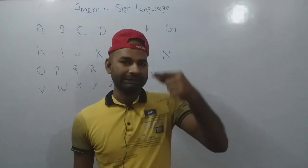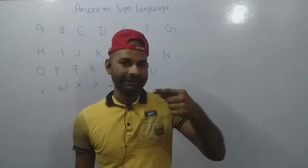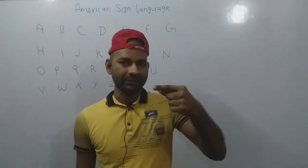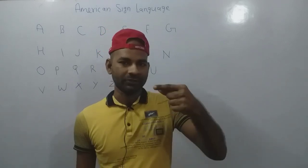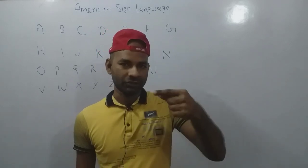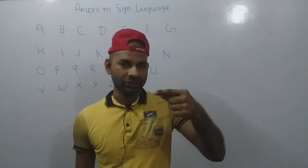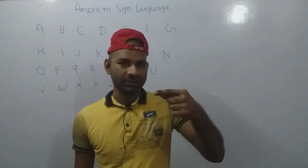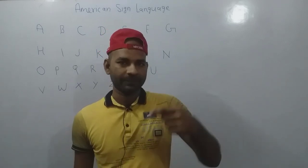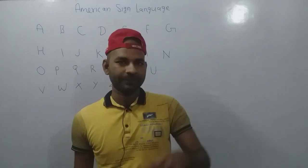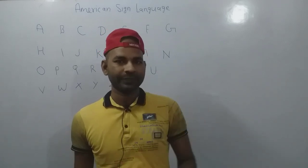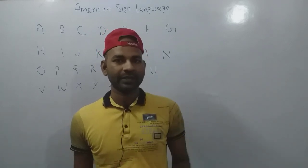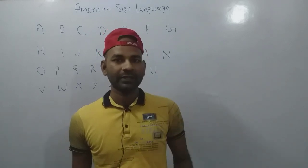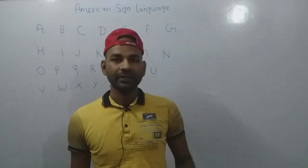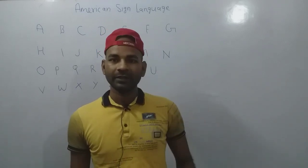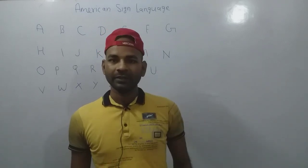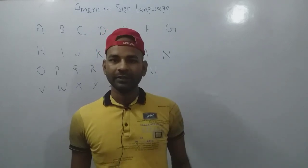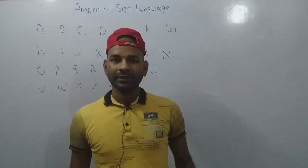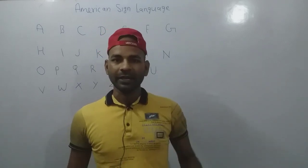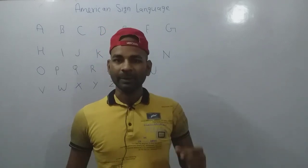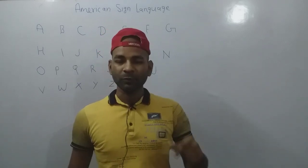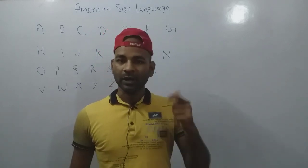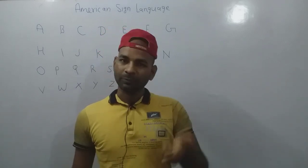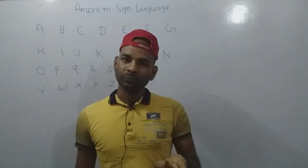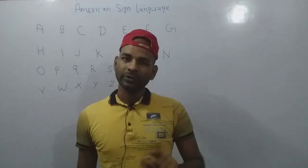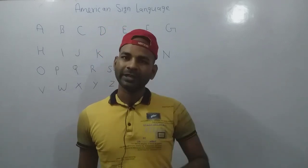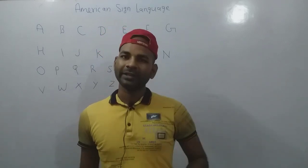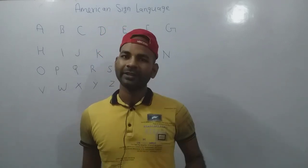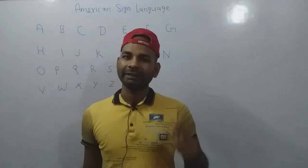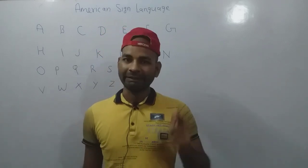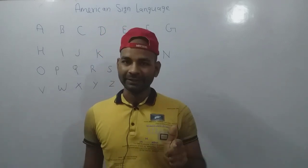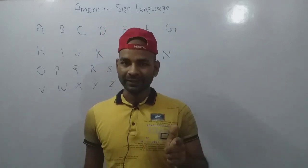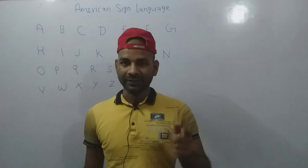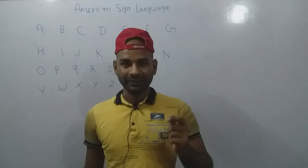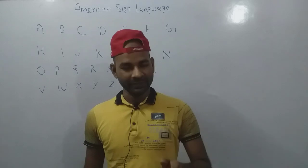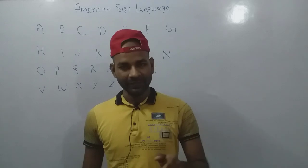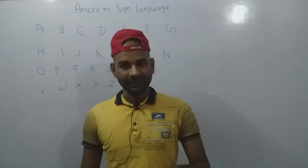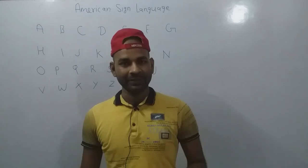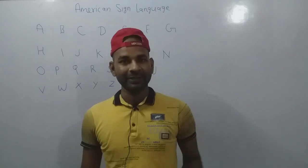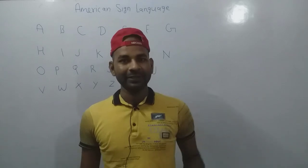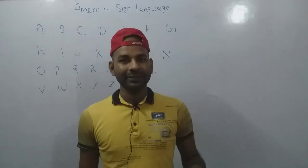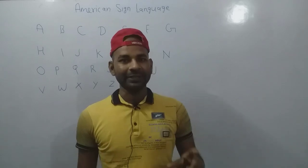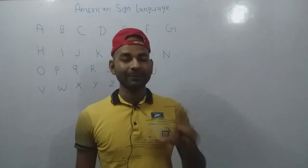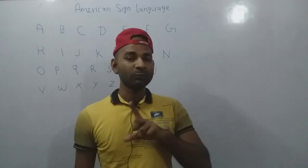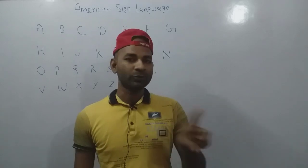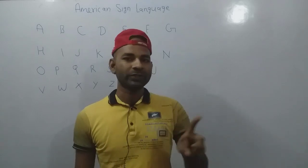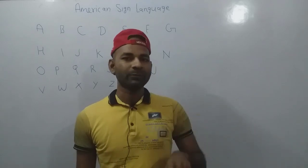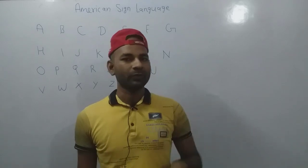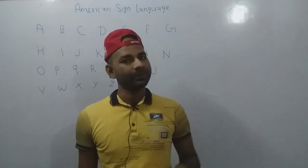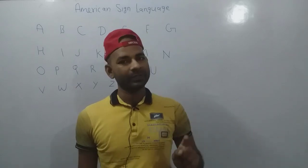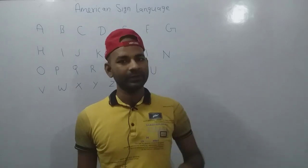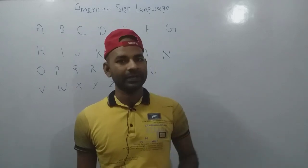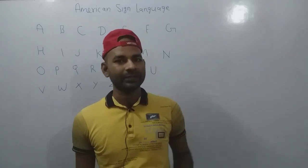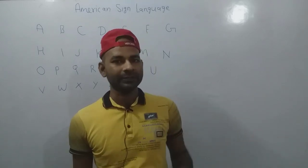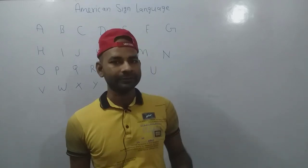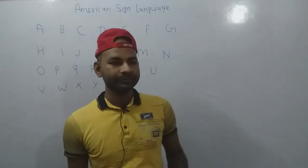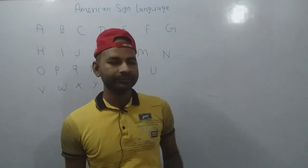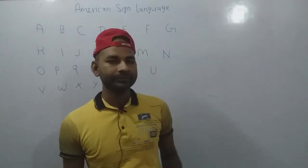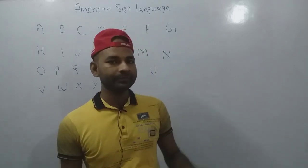ए जी। अब आपको बोलना है राजा, किंग, लेकिन आपको मुंह से नहीं बोलना है, उसके बाद दिखाना है।